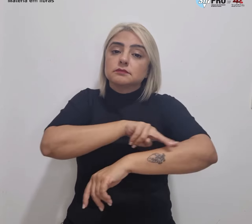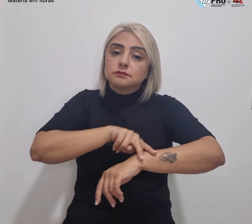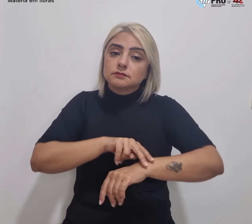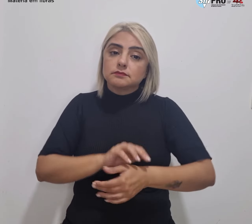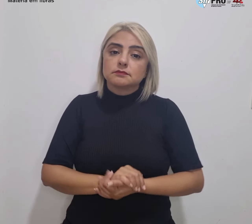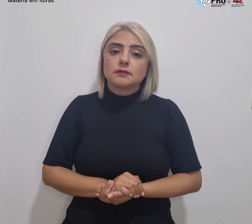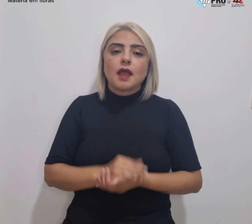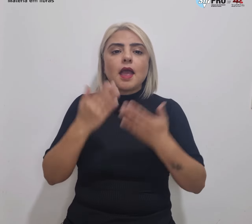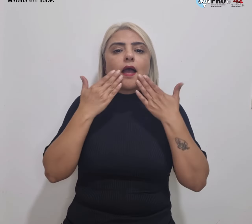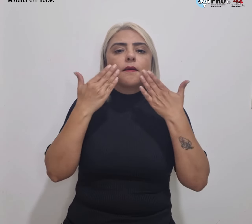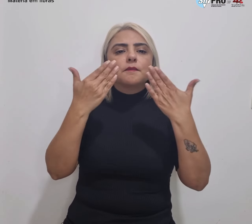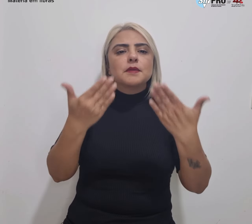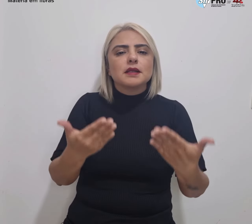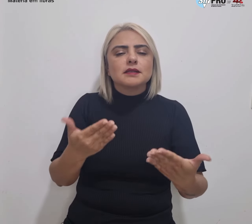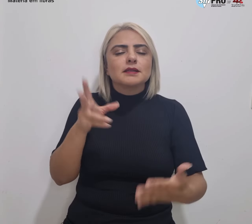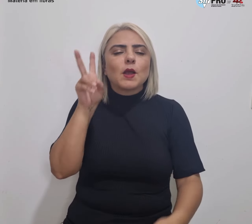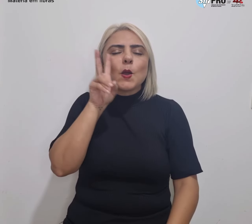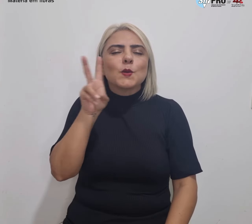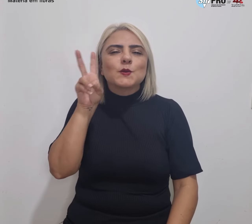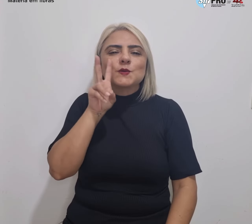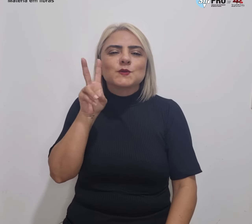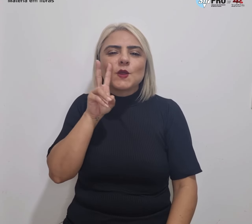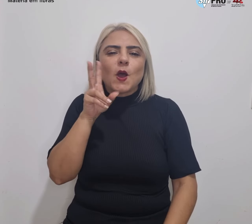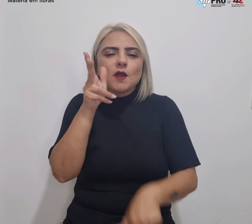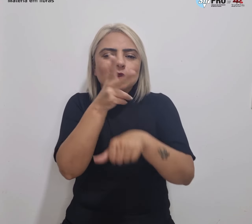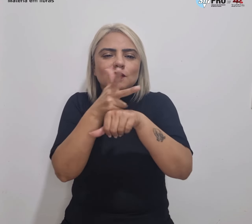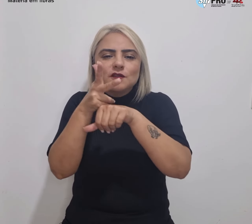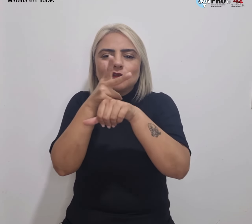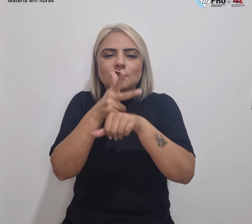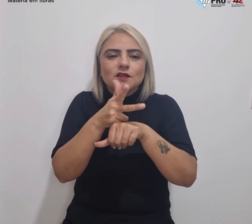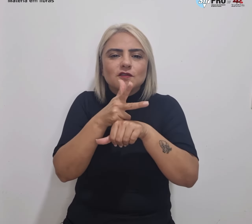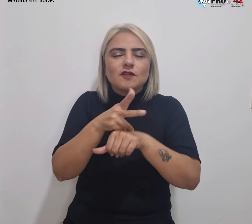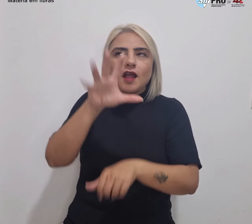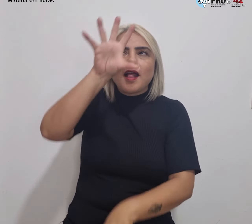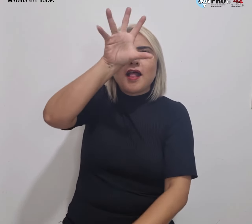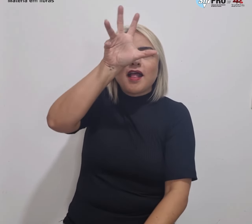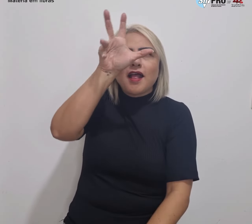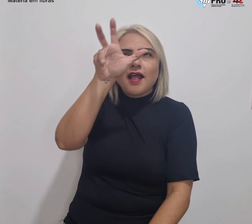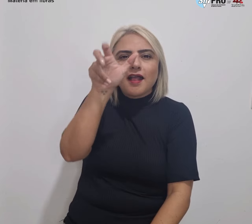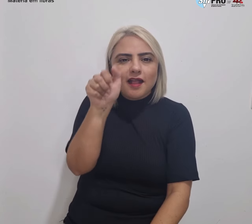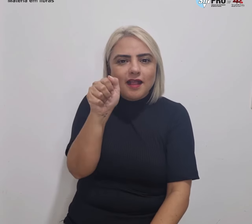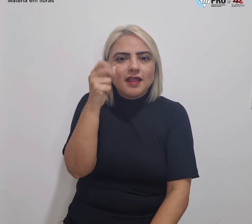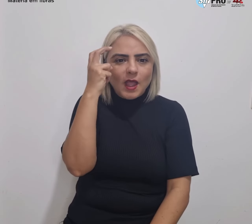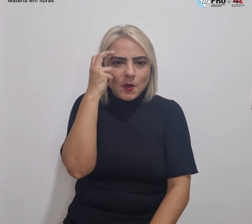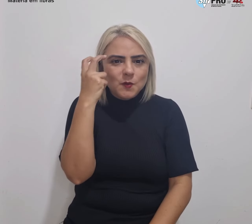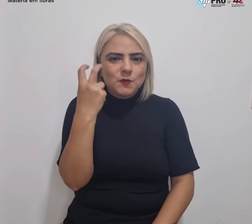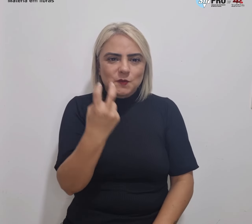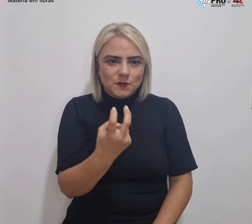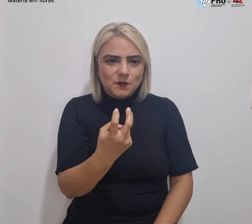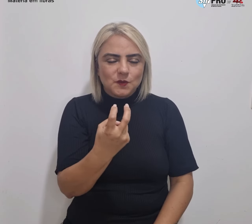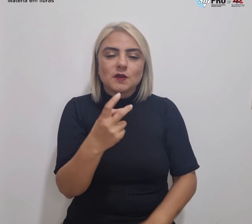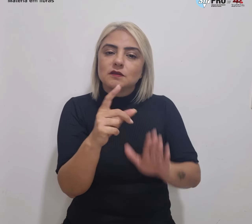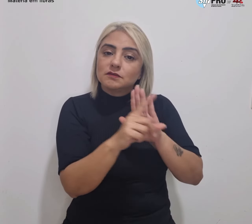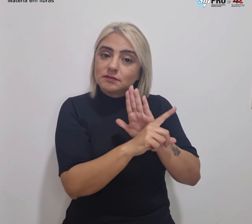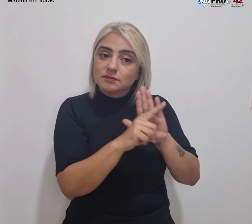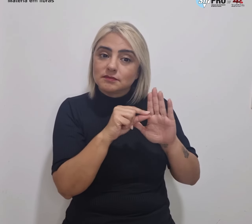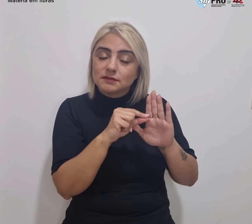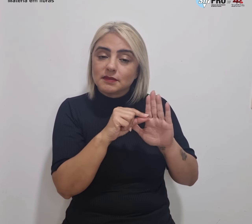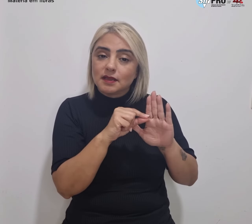apresentação de histórias e filmes sobre o continente Africano e sua cultura destacando a herança brasileira